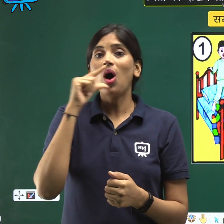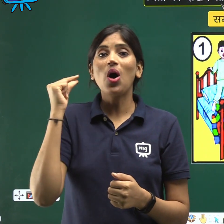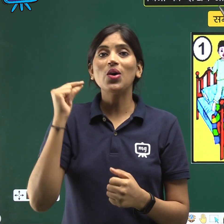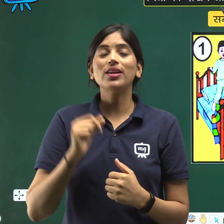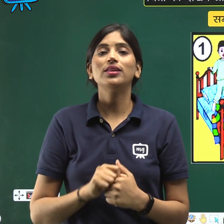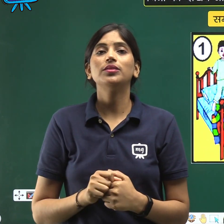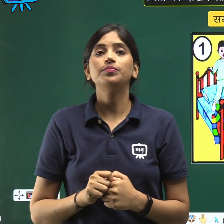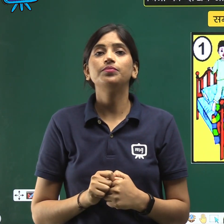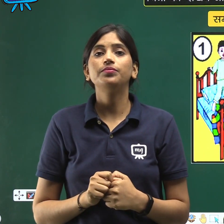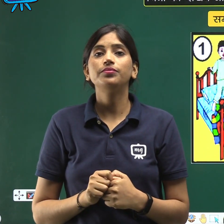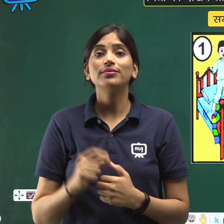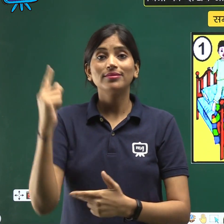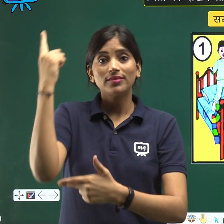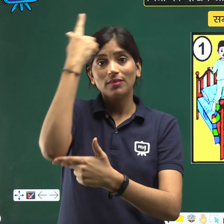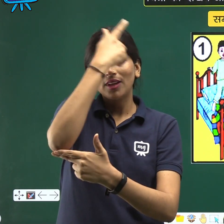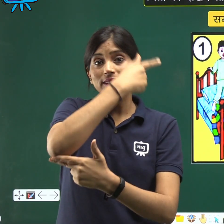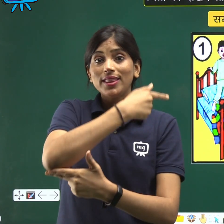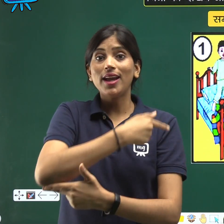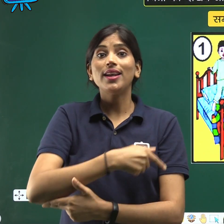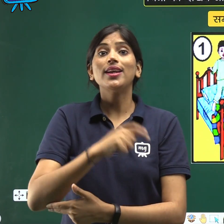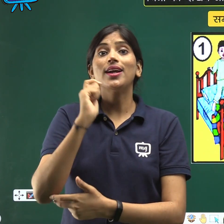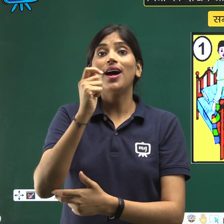और दैनिक कार्यों